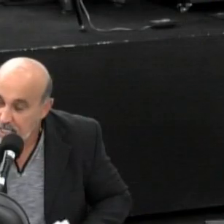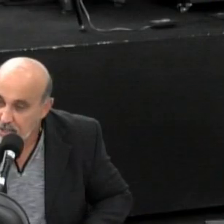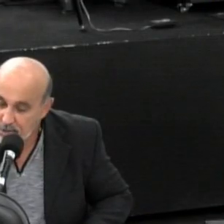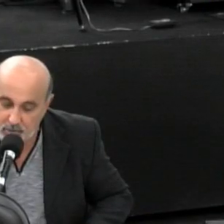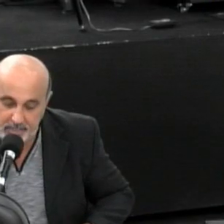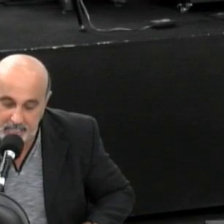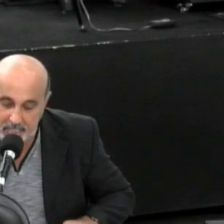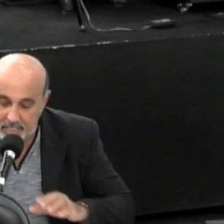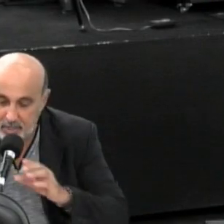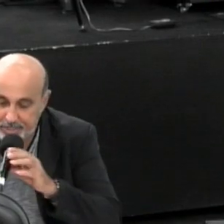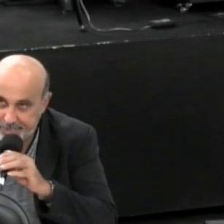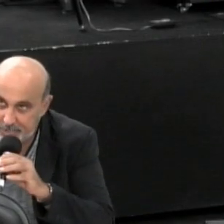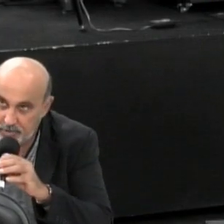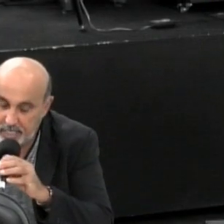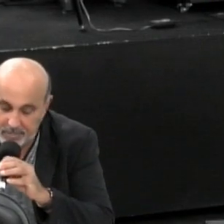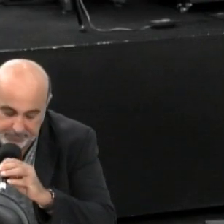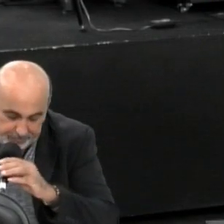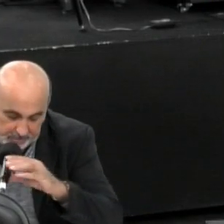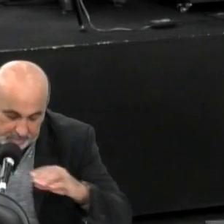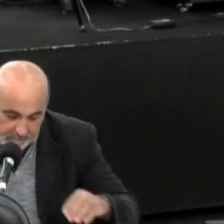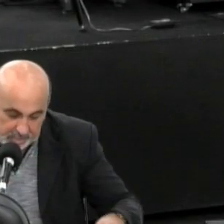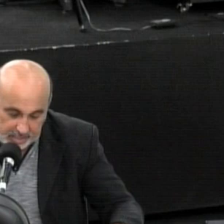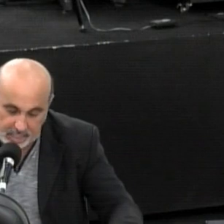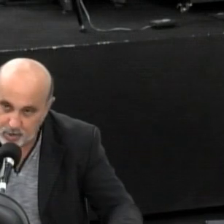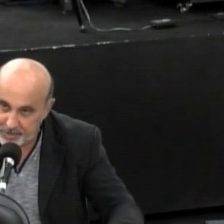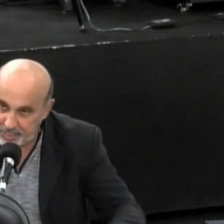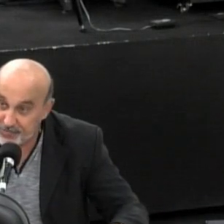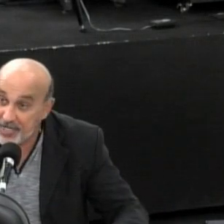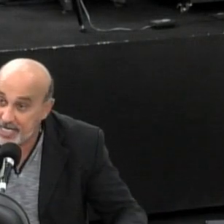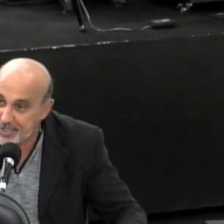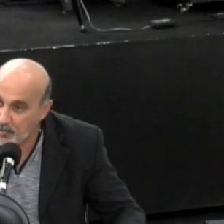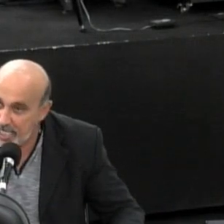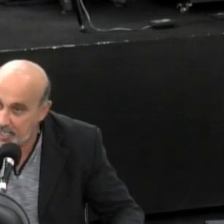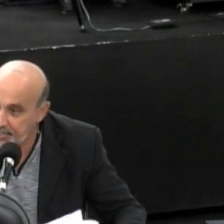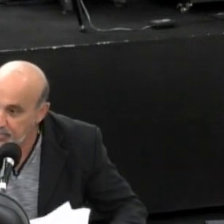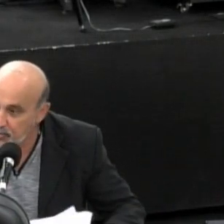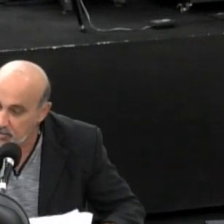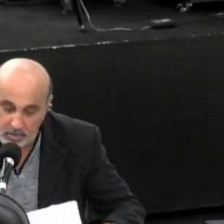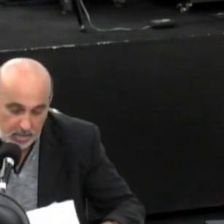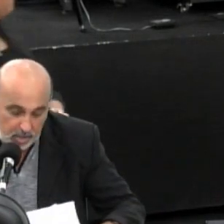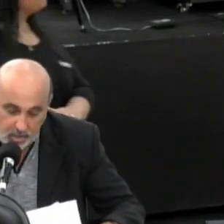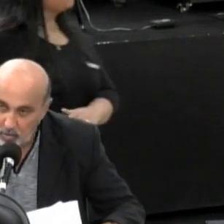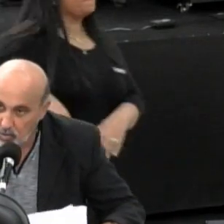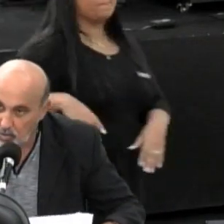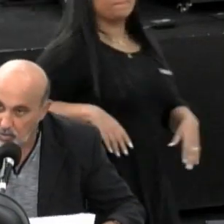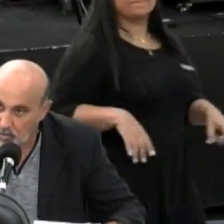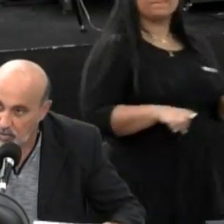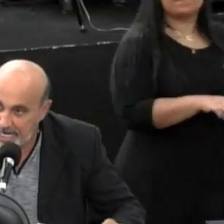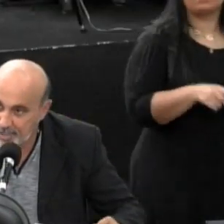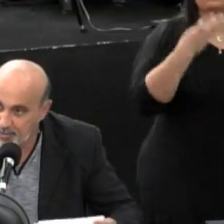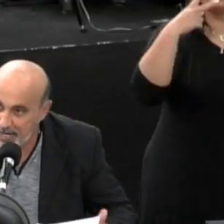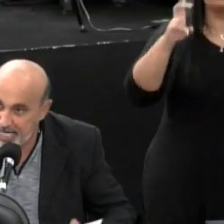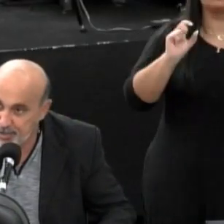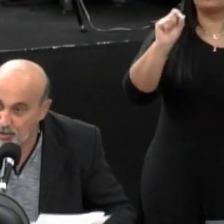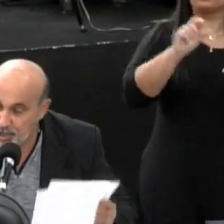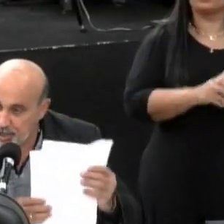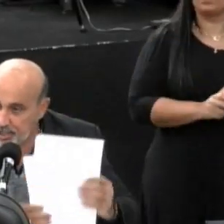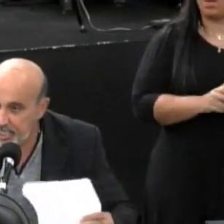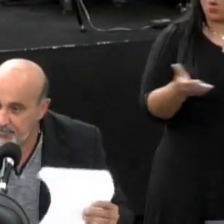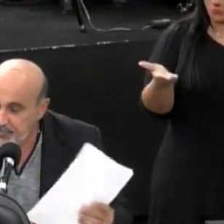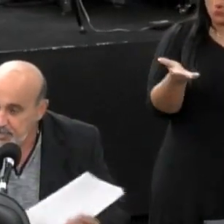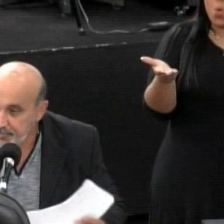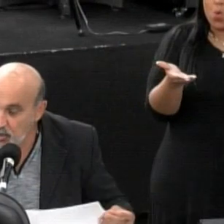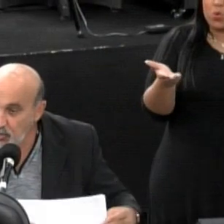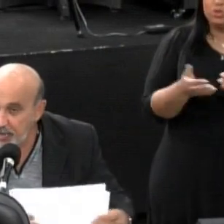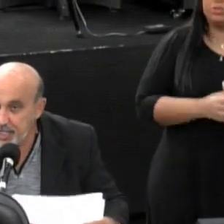sobre a lotação da dupla transferência no caso seria o caso mais hoje